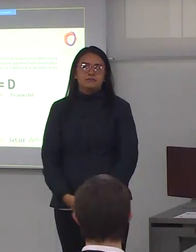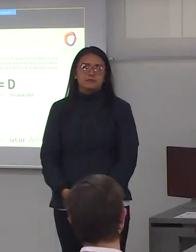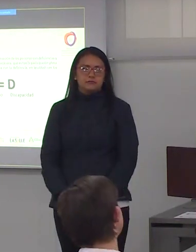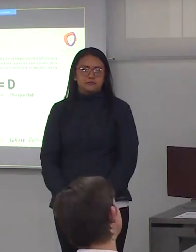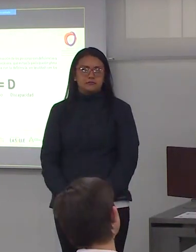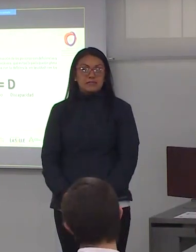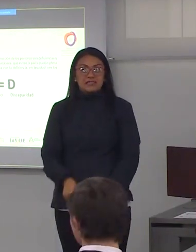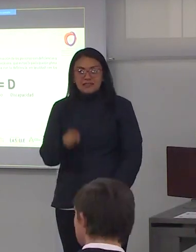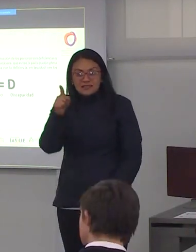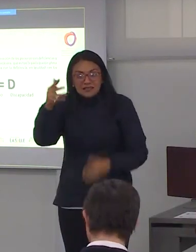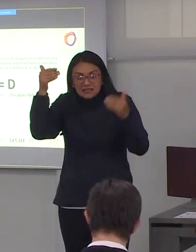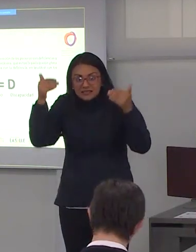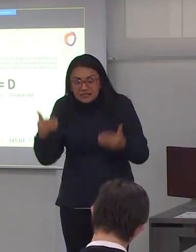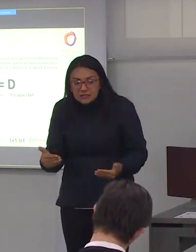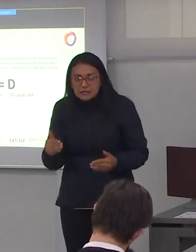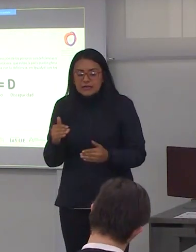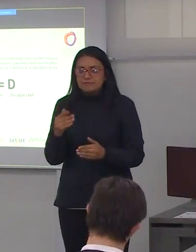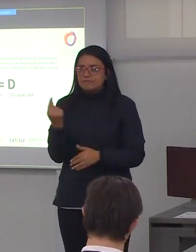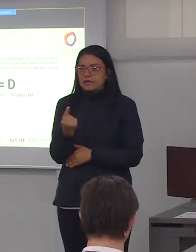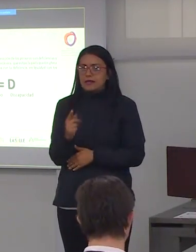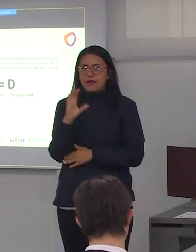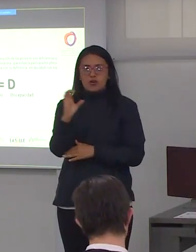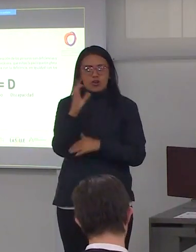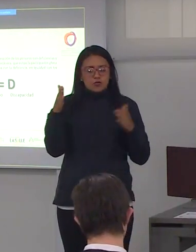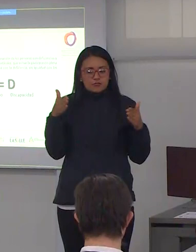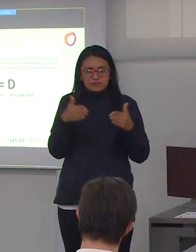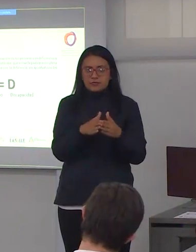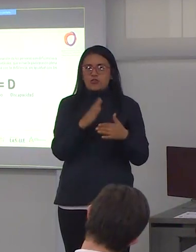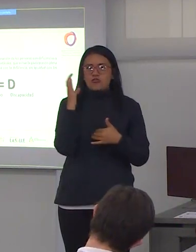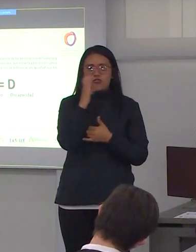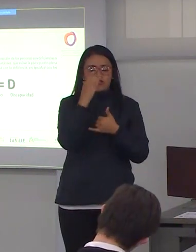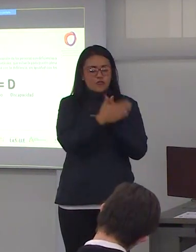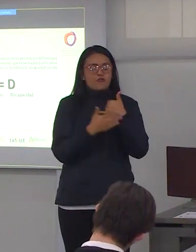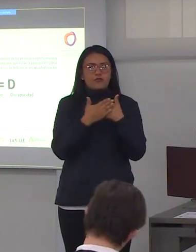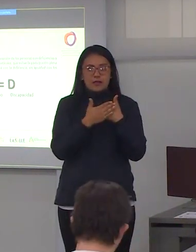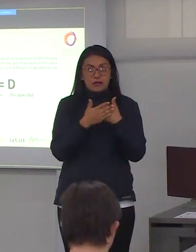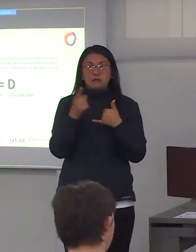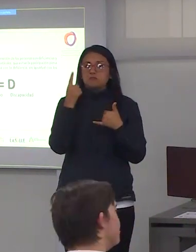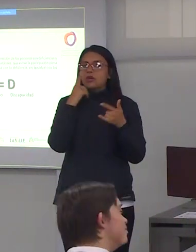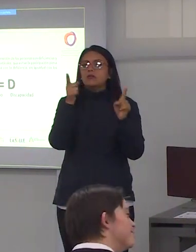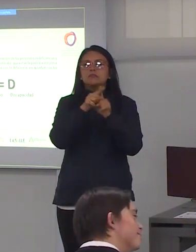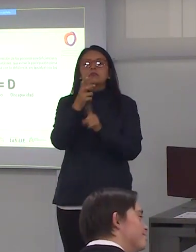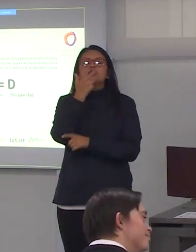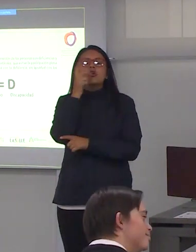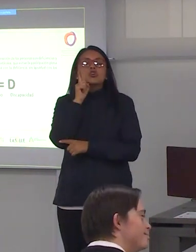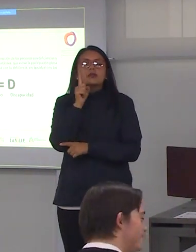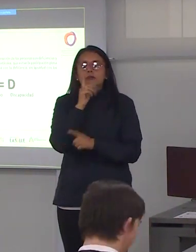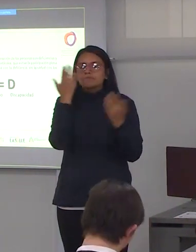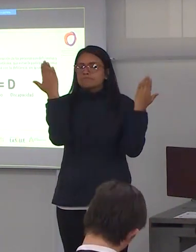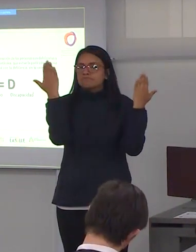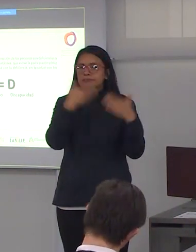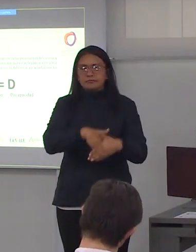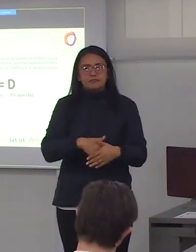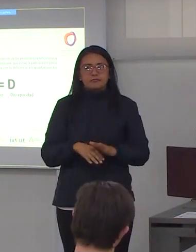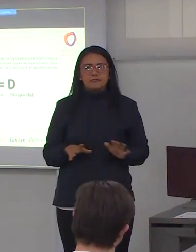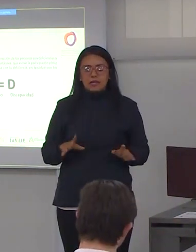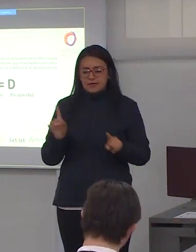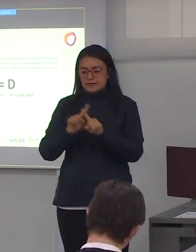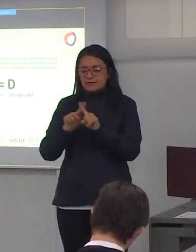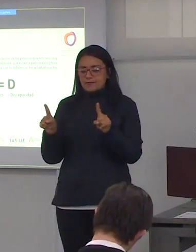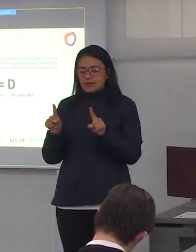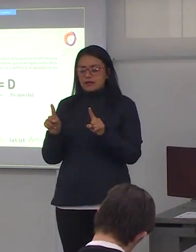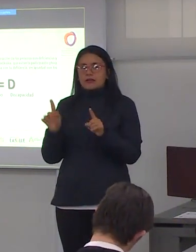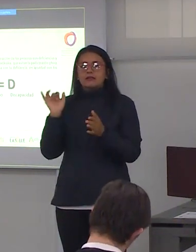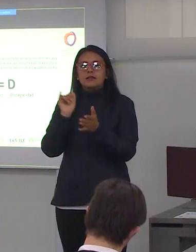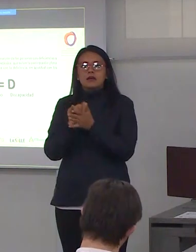y es un tipo de discapacidad específica en Colombia que también es otra de las más invisibles y se diferencia de la